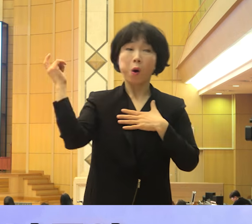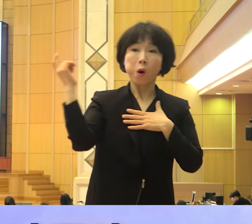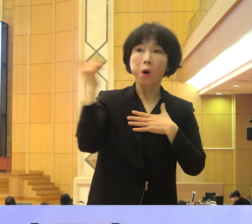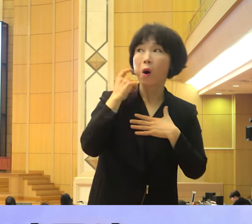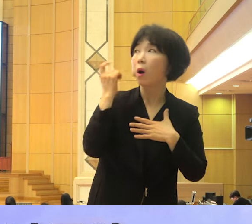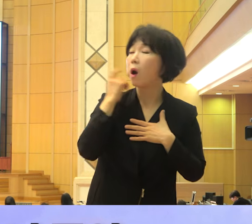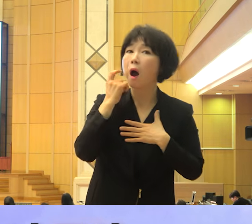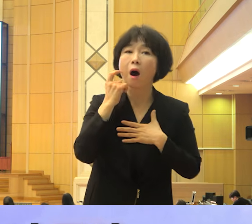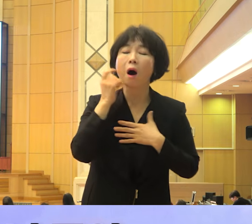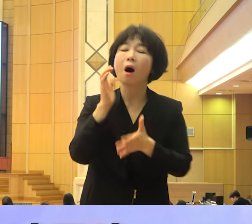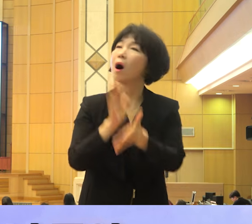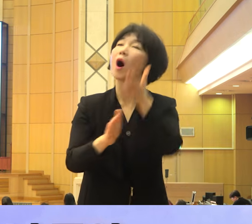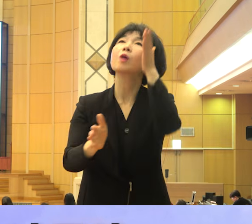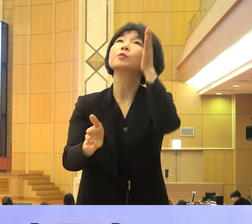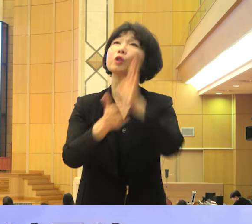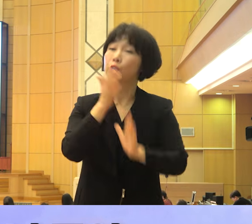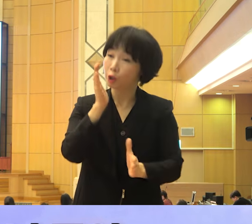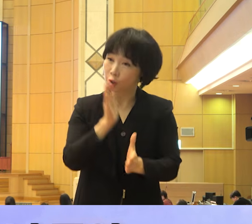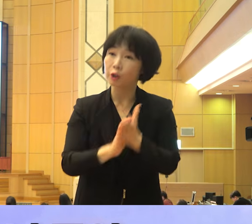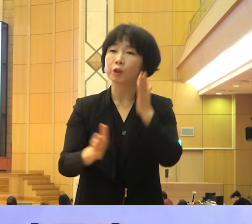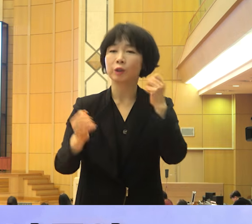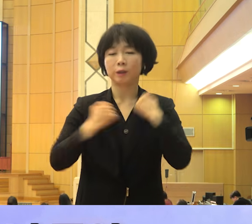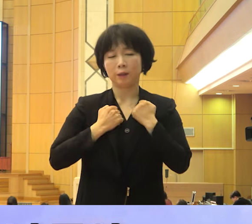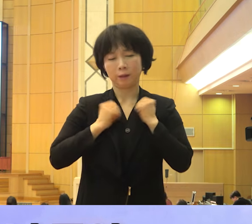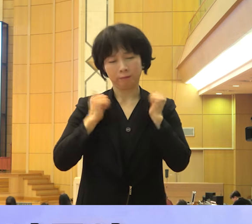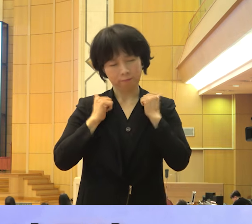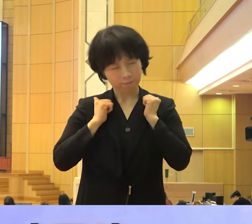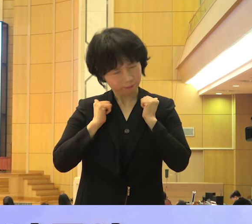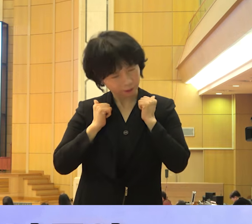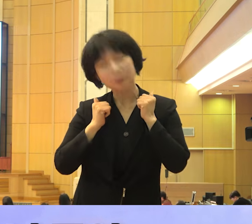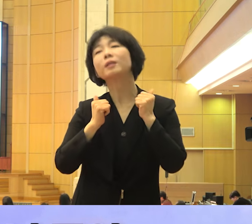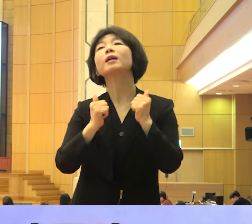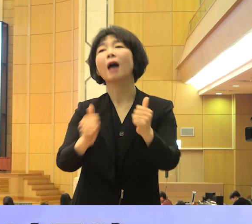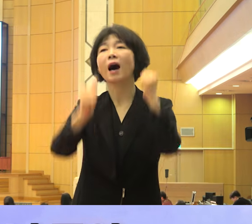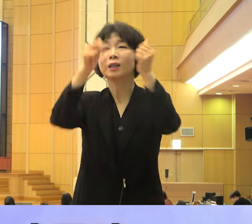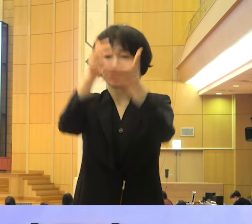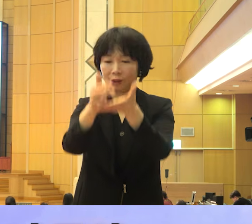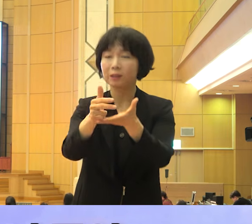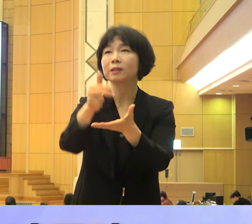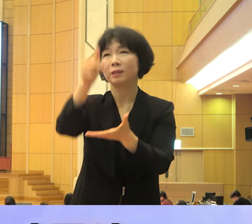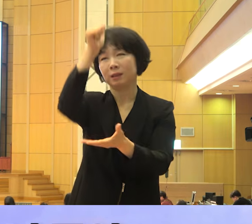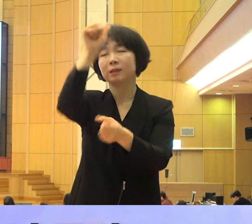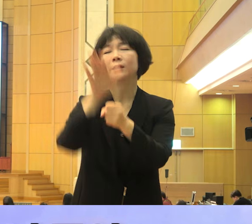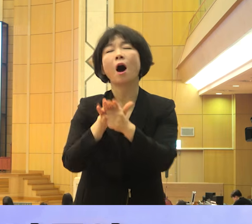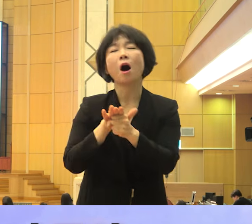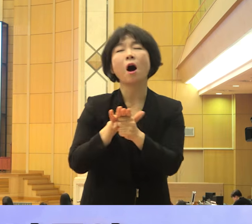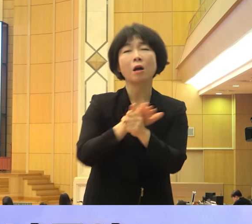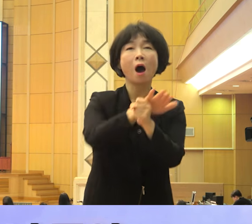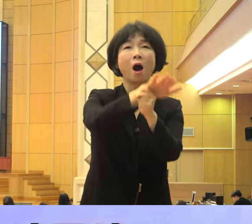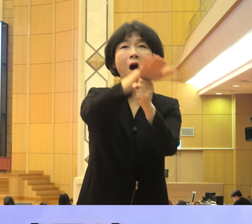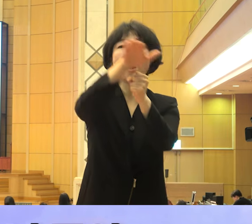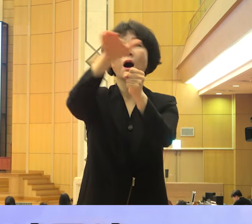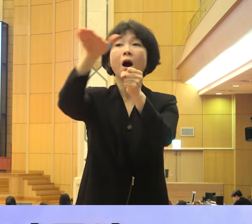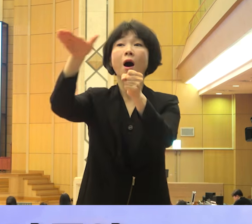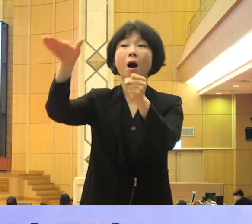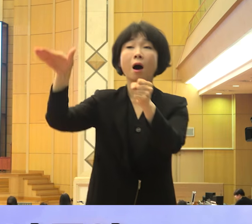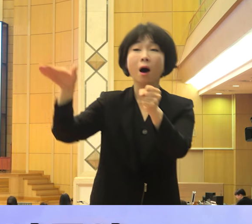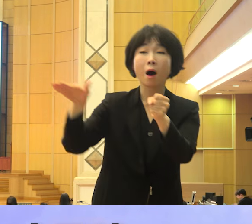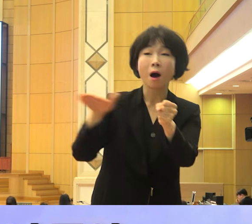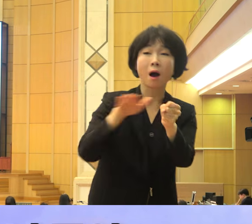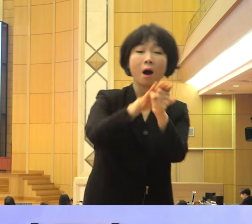변함없으신, 거짓 없으신 성실하신 그